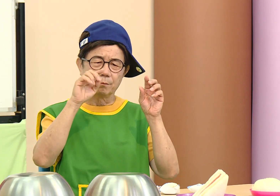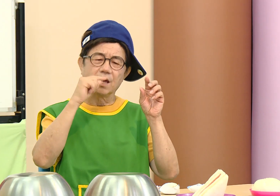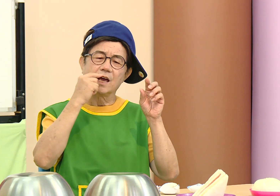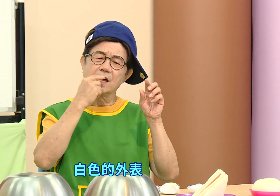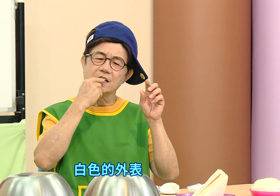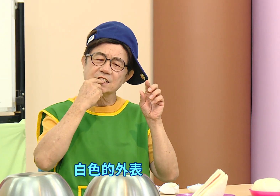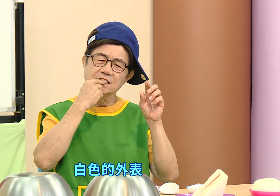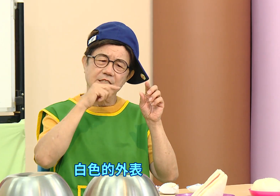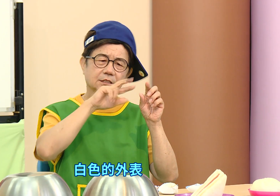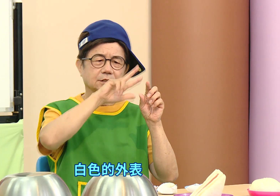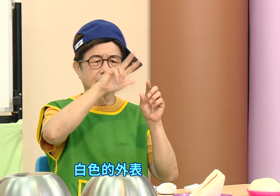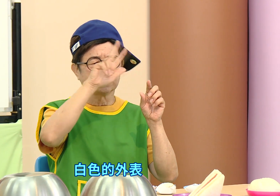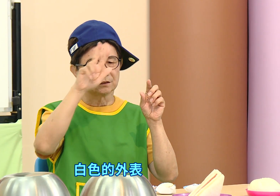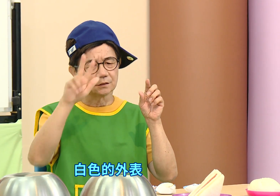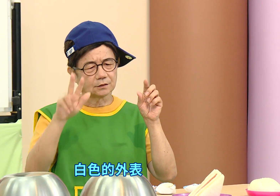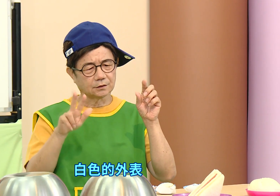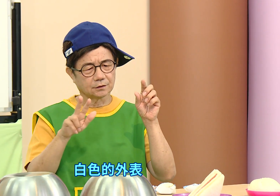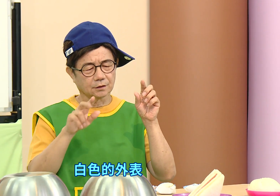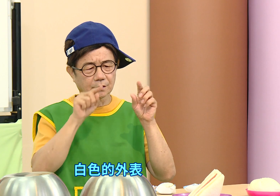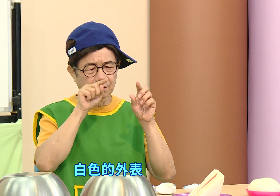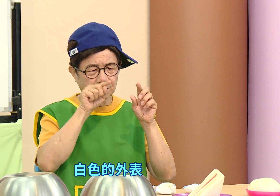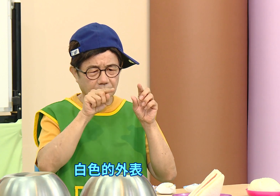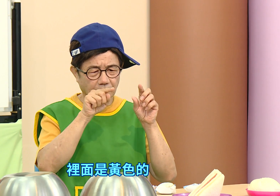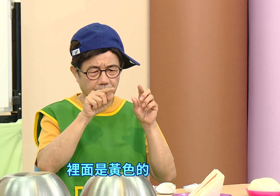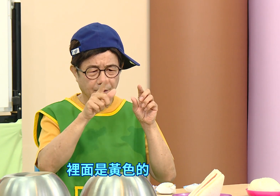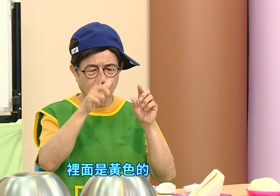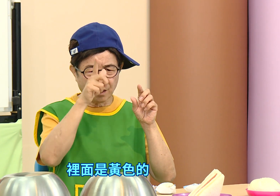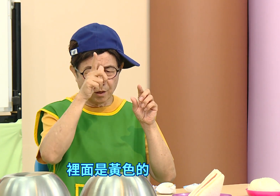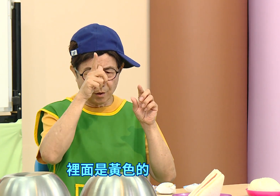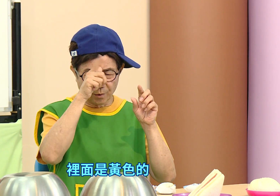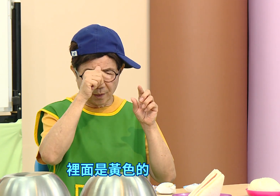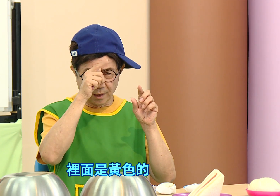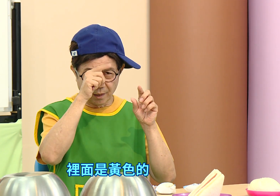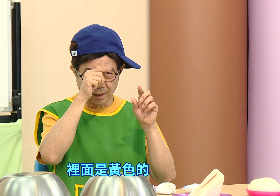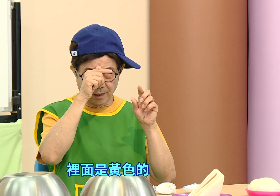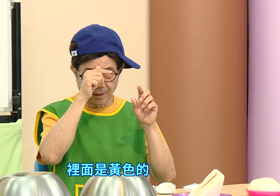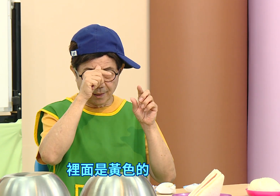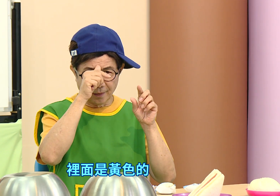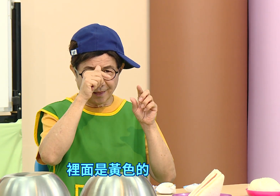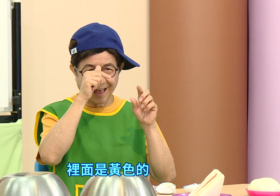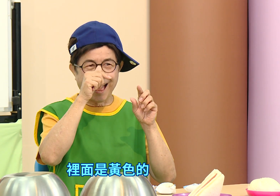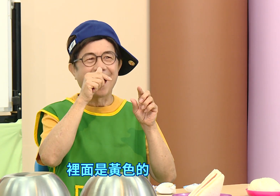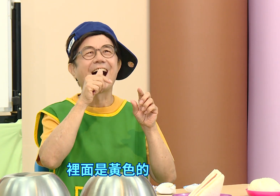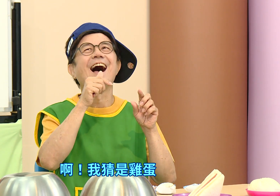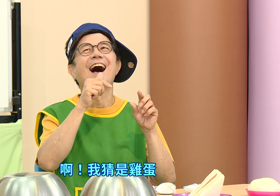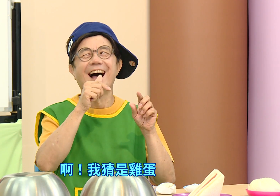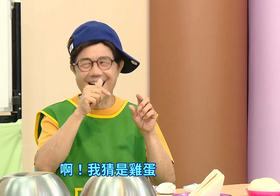白色的外表裡面是黃色的啊